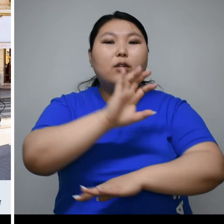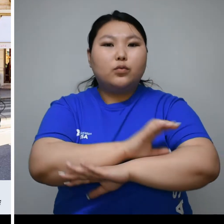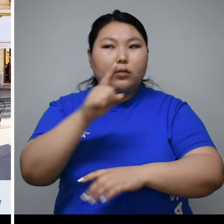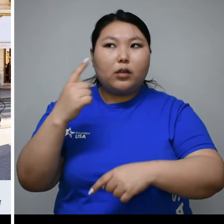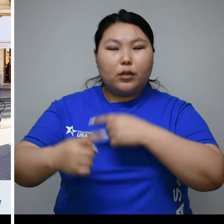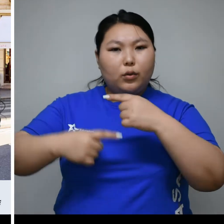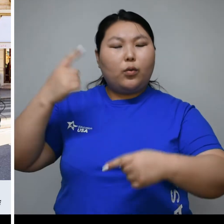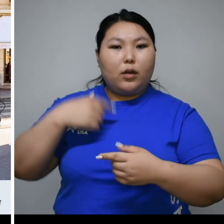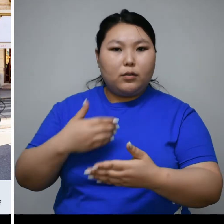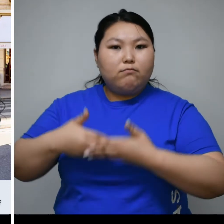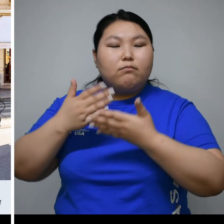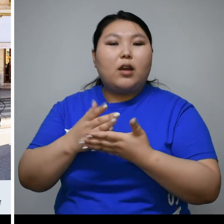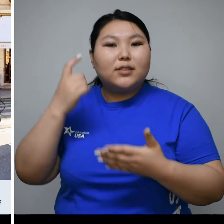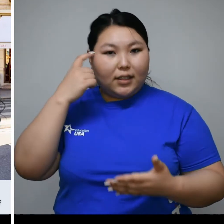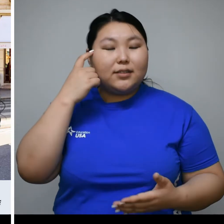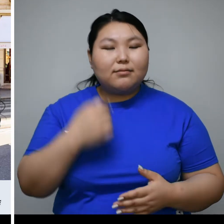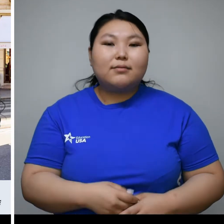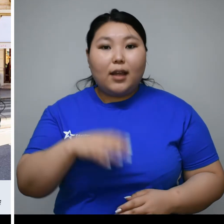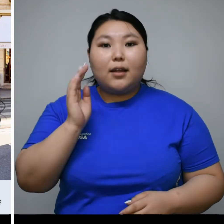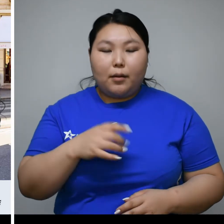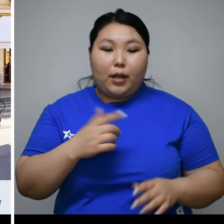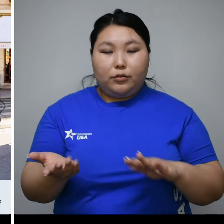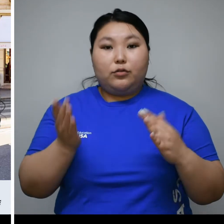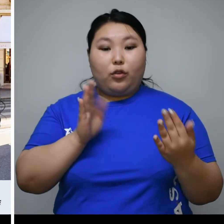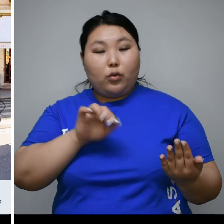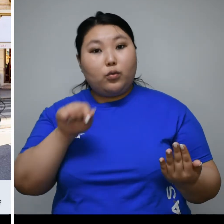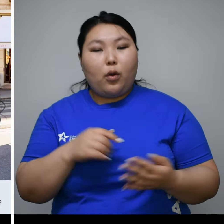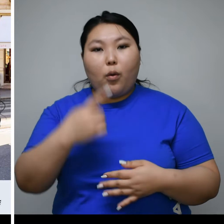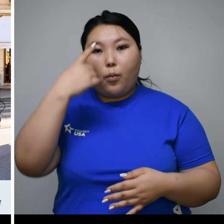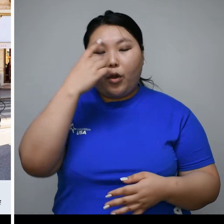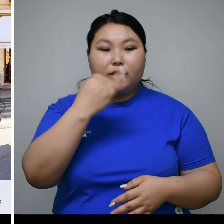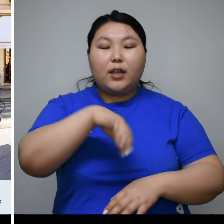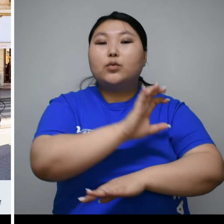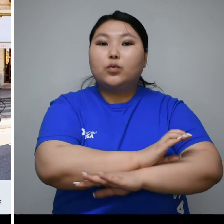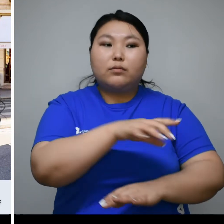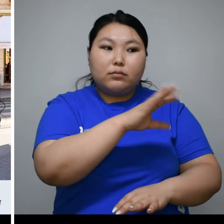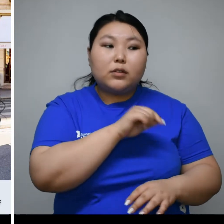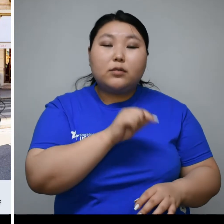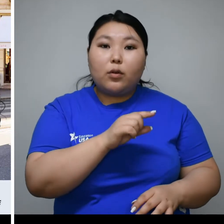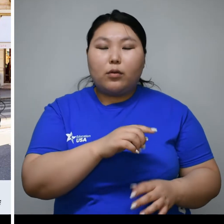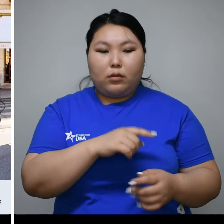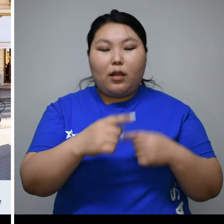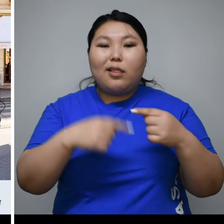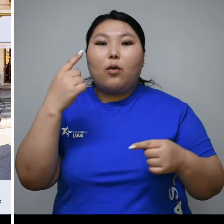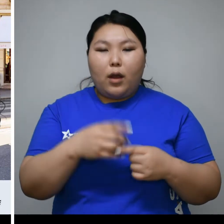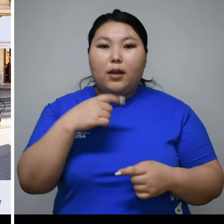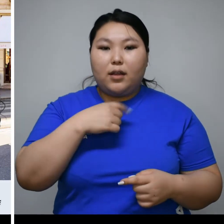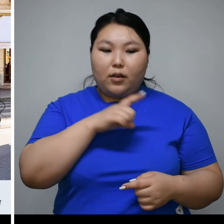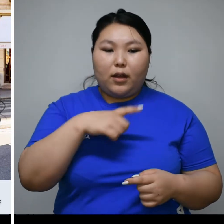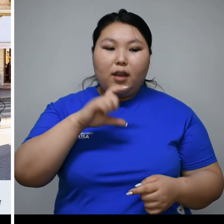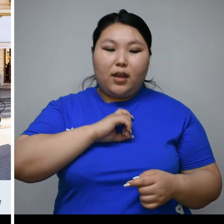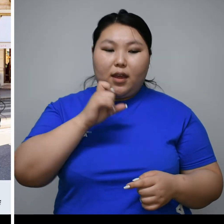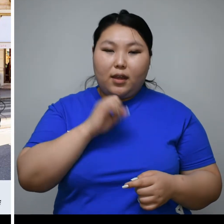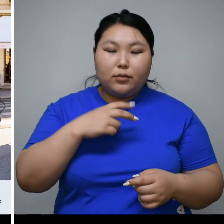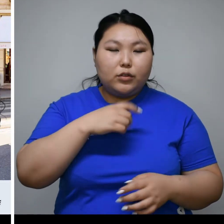ихтийн сургуулиуд илүү их дэмжиж байгаа санагдсан. За нөгөө төгөөр болохоор Монголын их сургуулиудаас болохоор мэдээж эхлэл